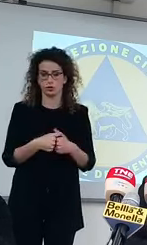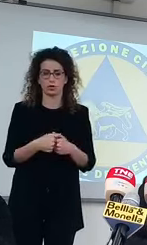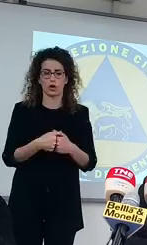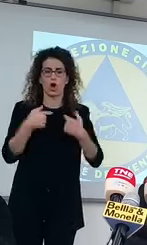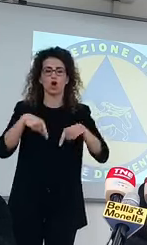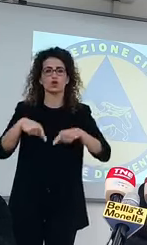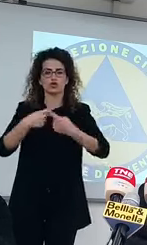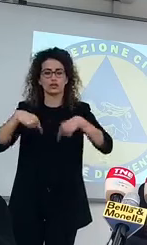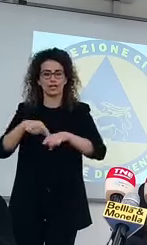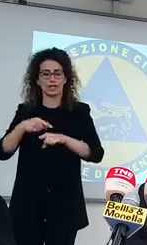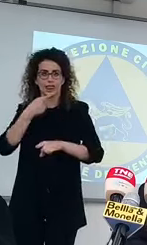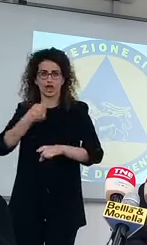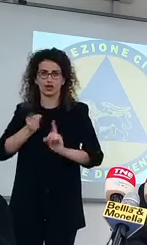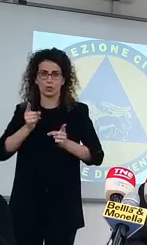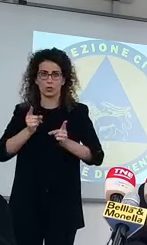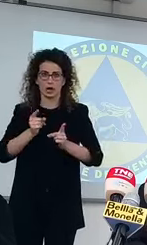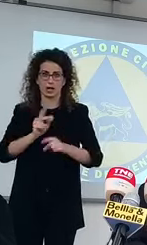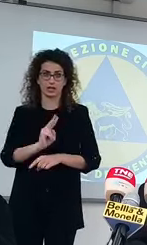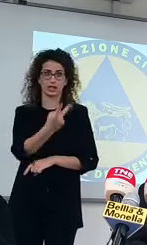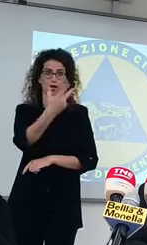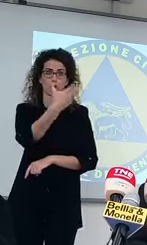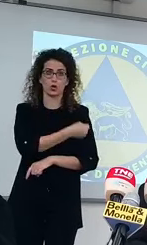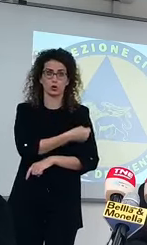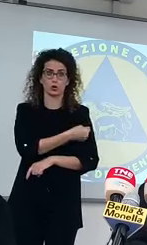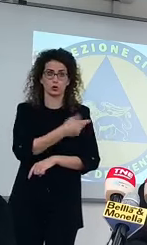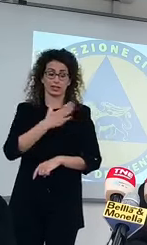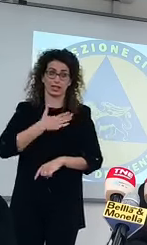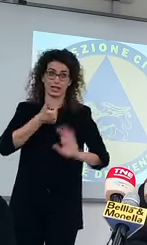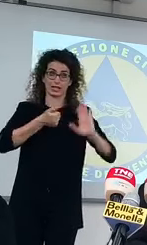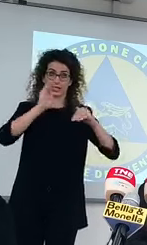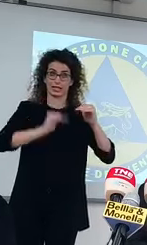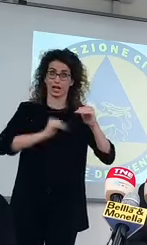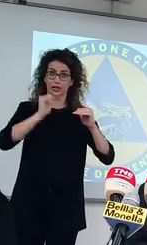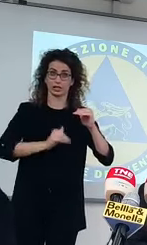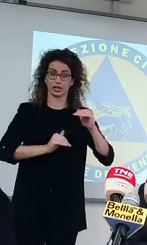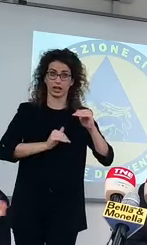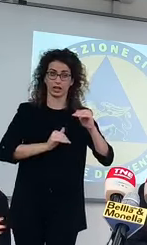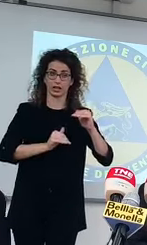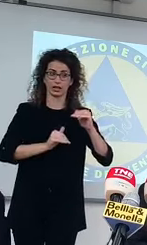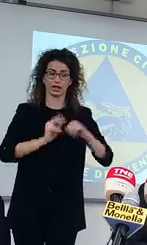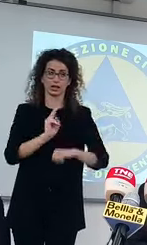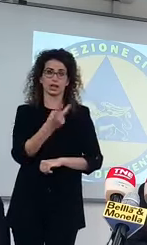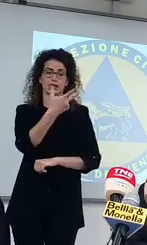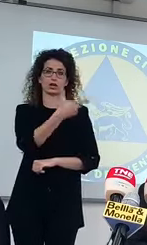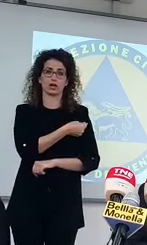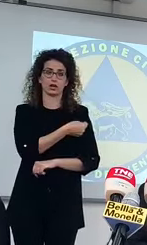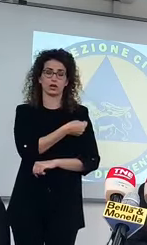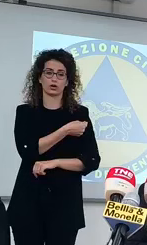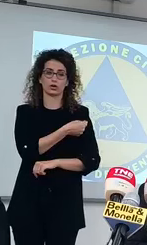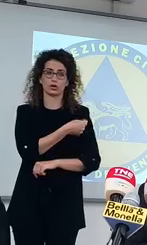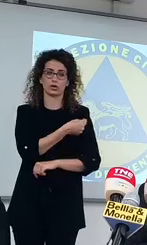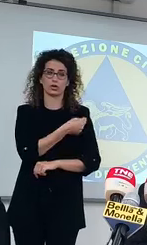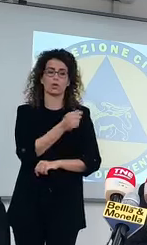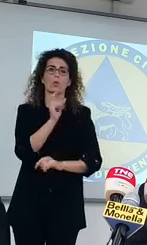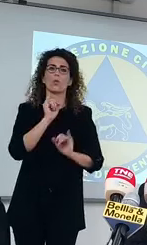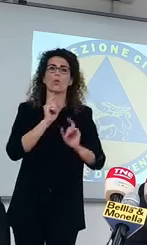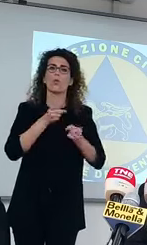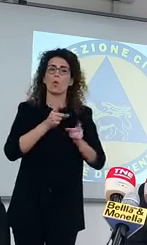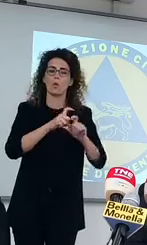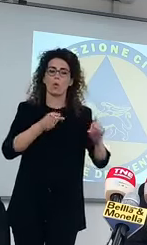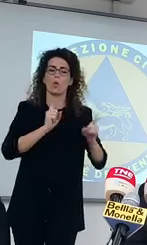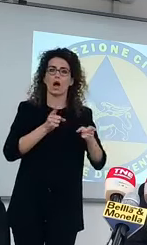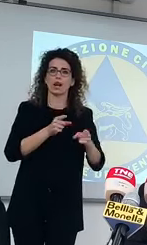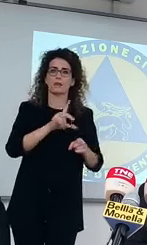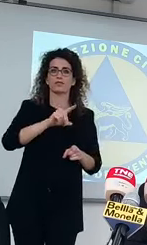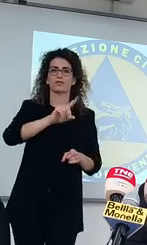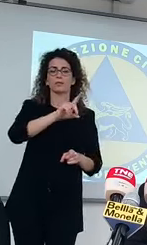la circolare, avranno un richiamo sotto i 60 anni, il loro richiamo sarà di Pfizer o Moderna, cioè di